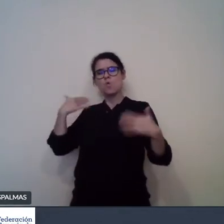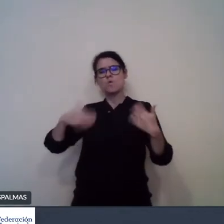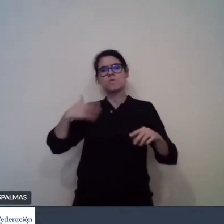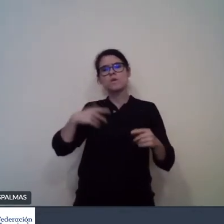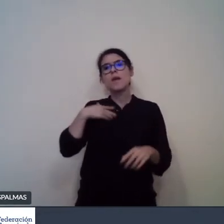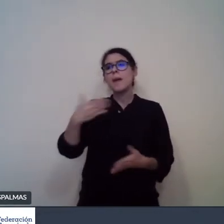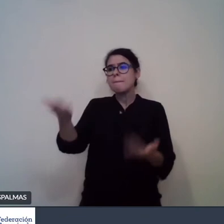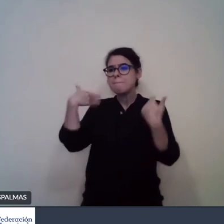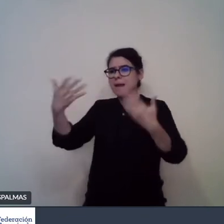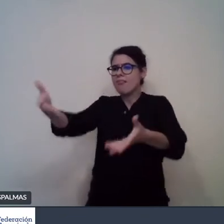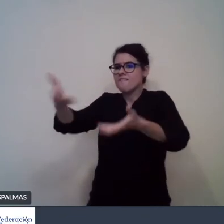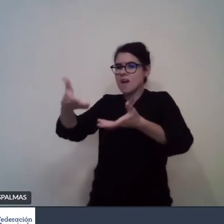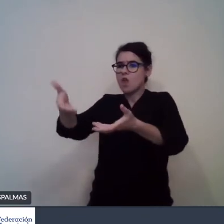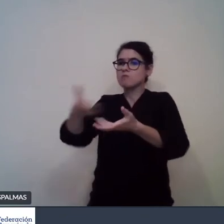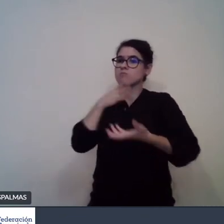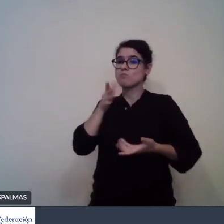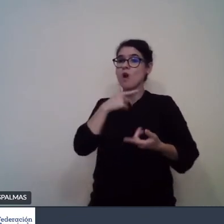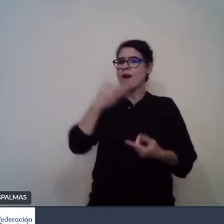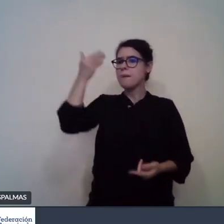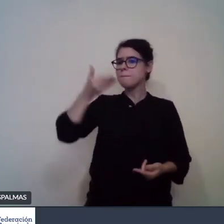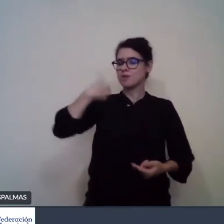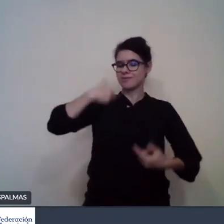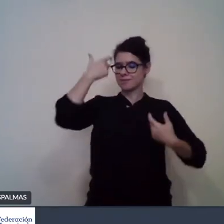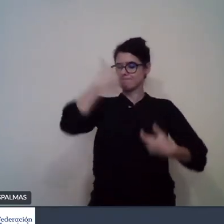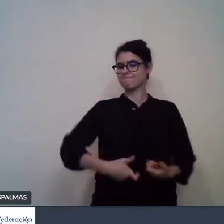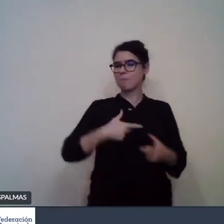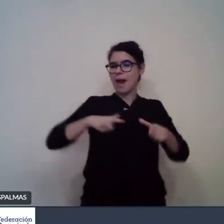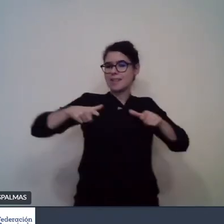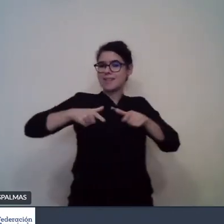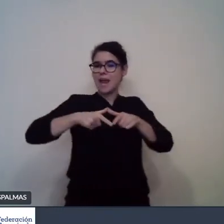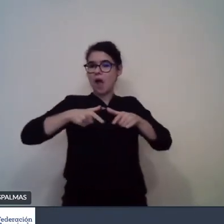él va a ser determinante en esa triangulación.